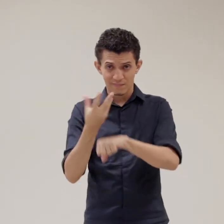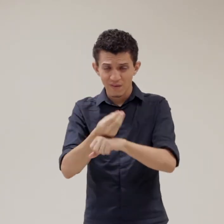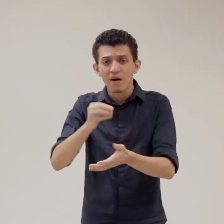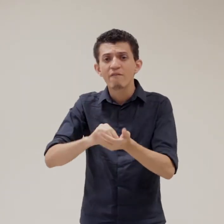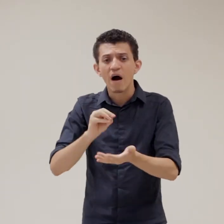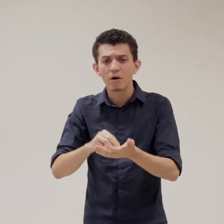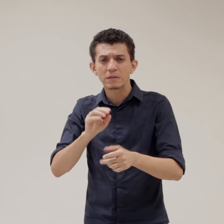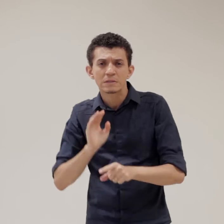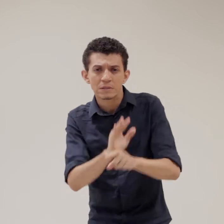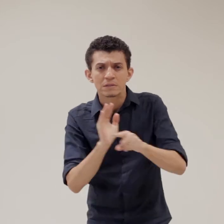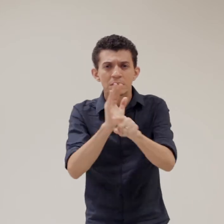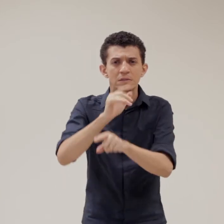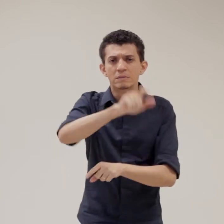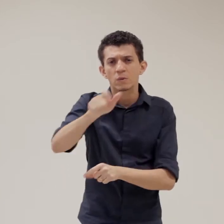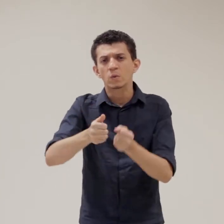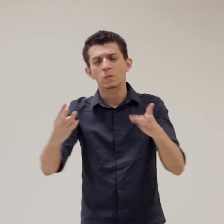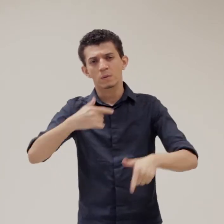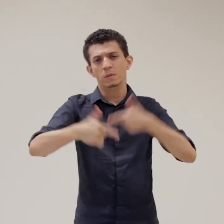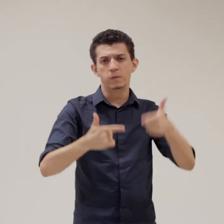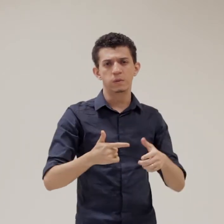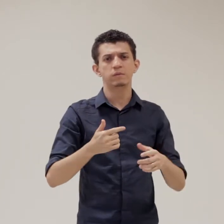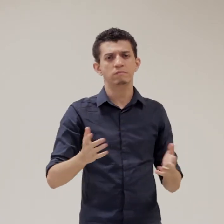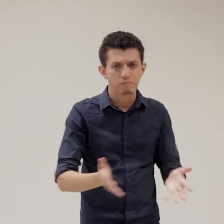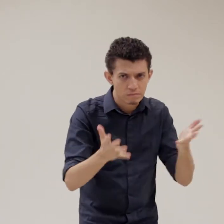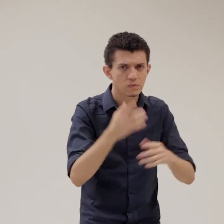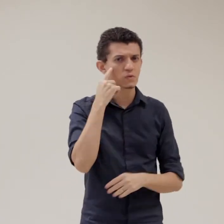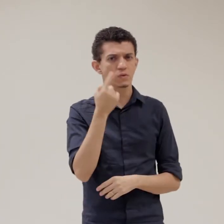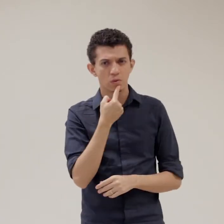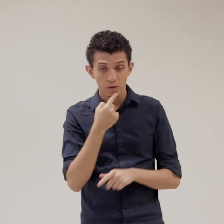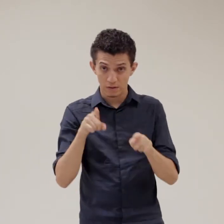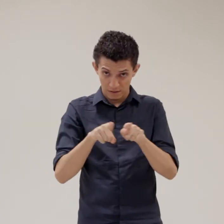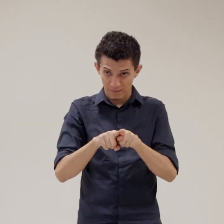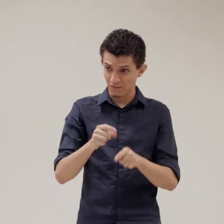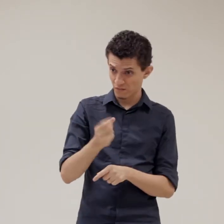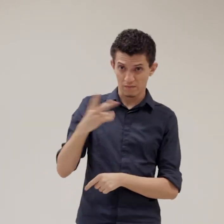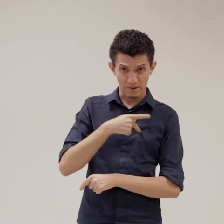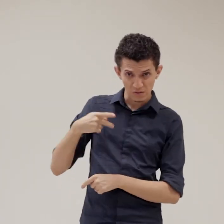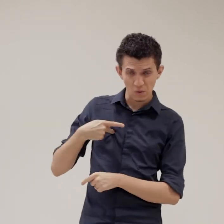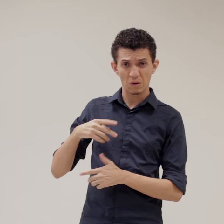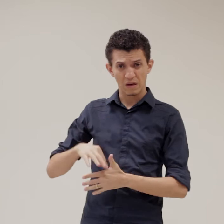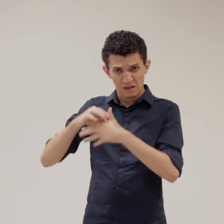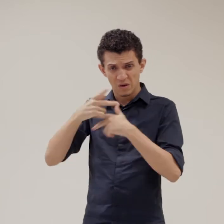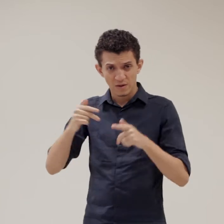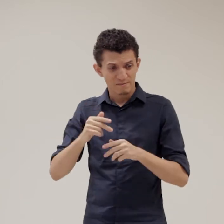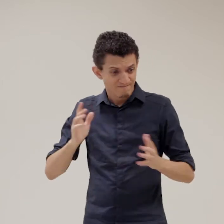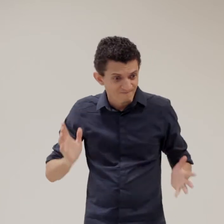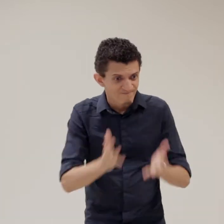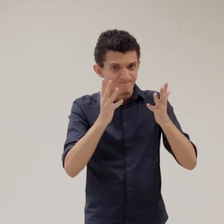prioridade por parte das igrejas, além do momento de questionamento às instituições eclesiásticas, são alguns dos motivos.